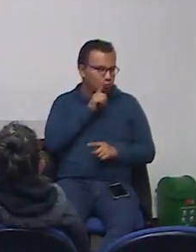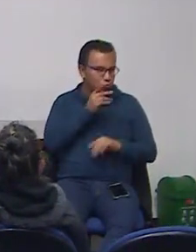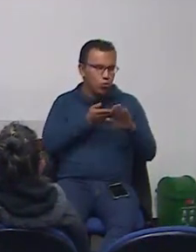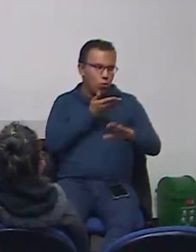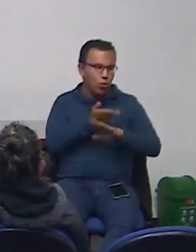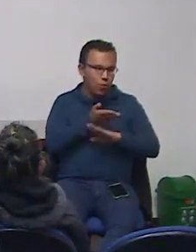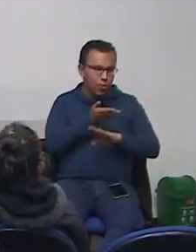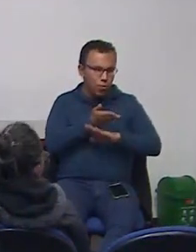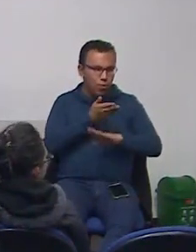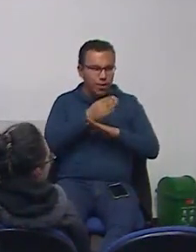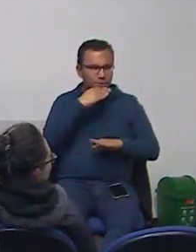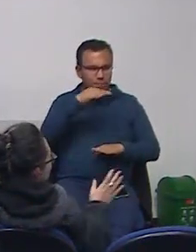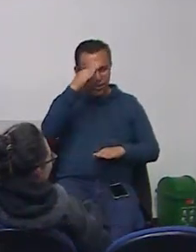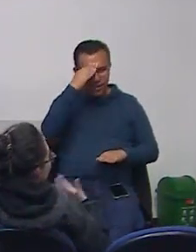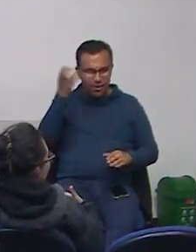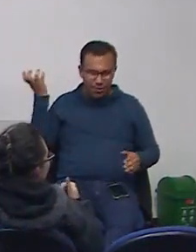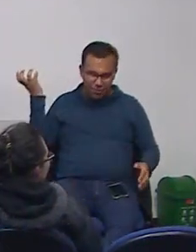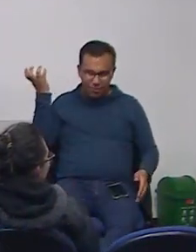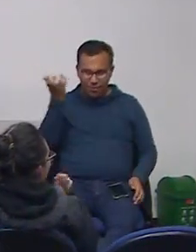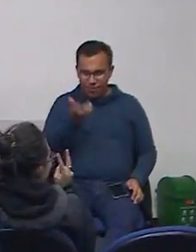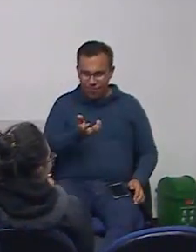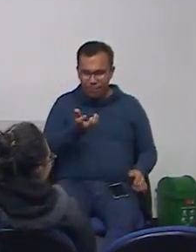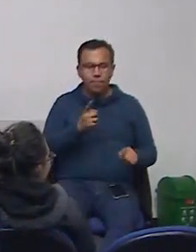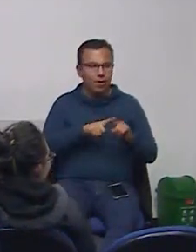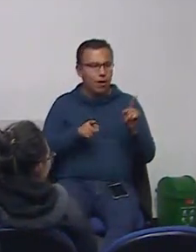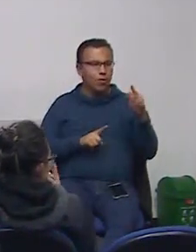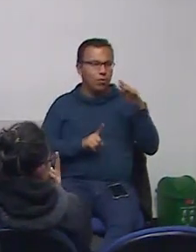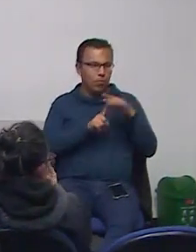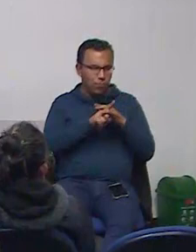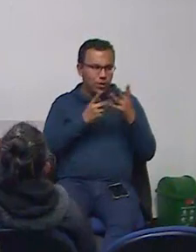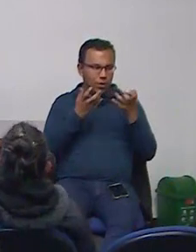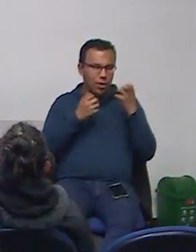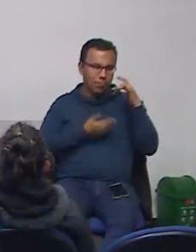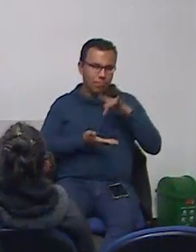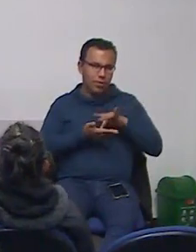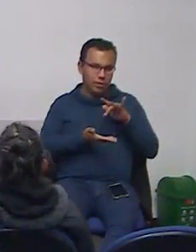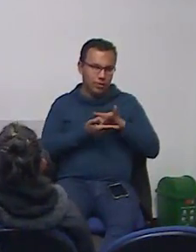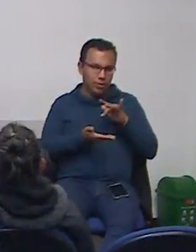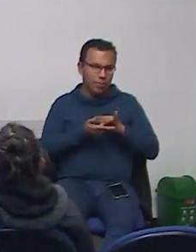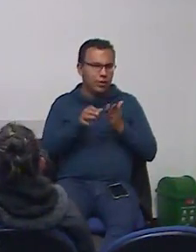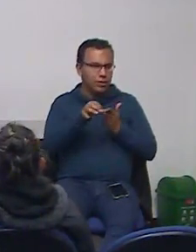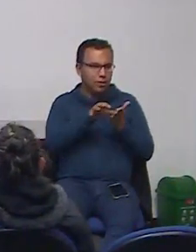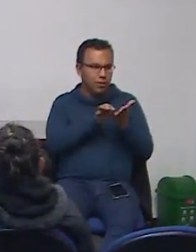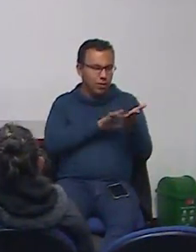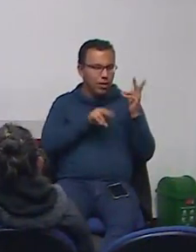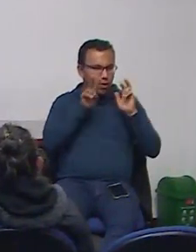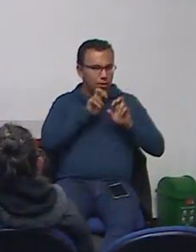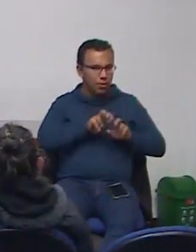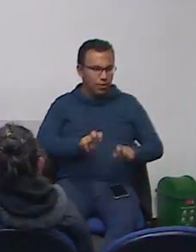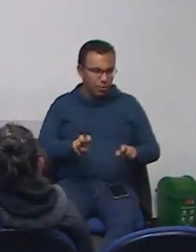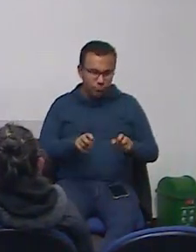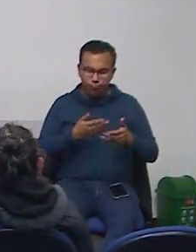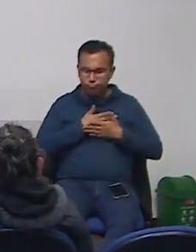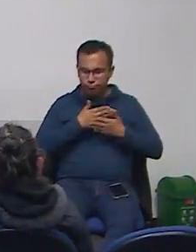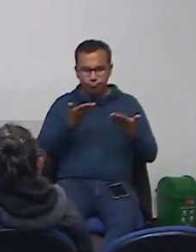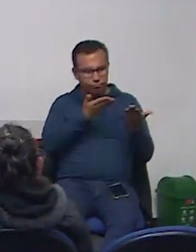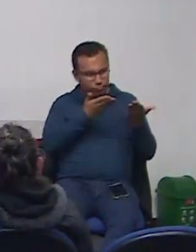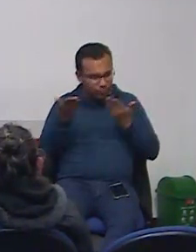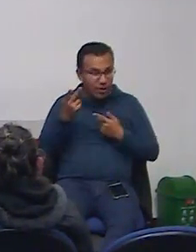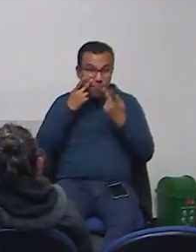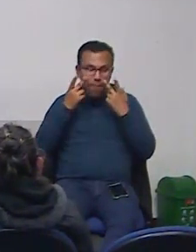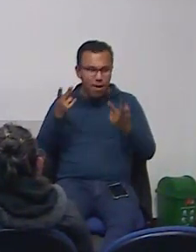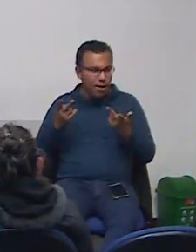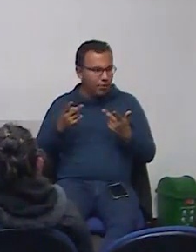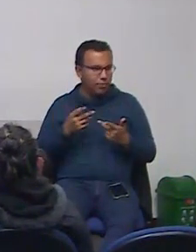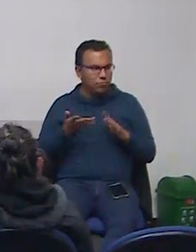propuesta en Medellín hermosísima que está surgiendo para los chicos que quieren participar de nuestro seminario investigativo Me encantaría que fueran porque yo